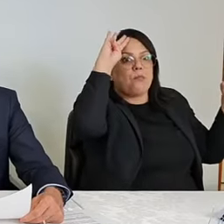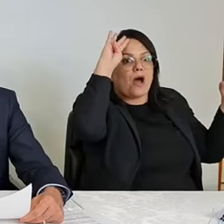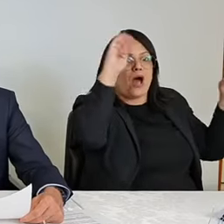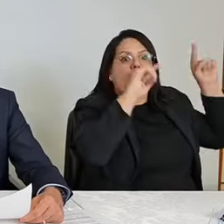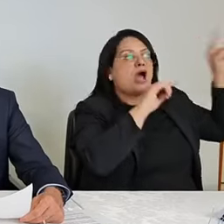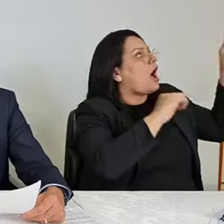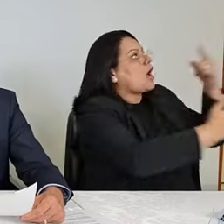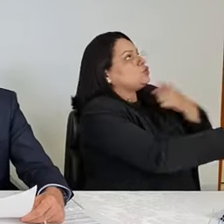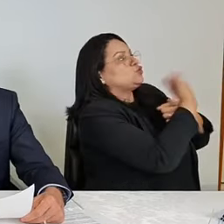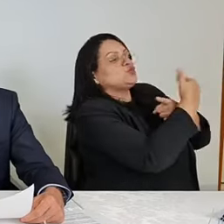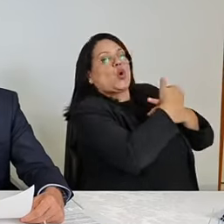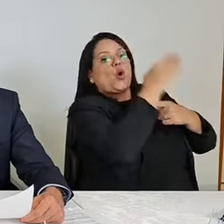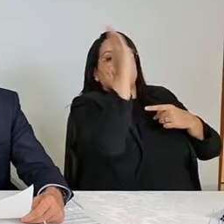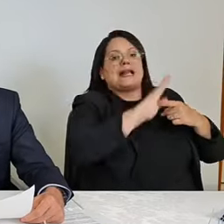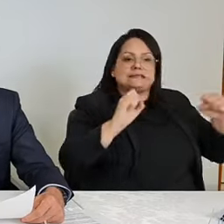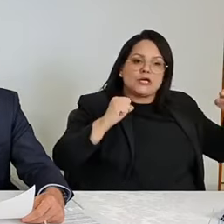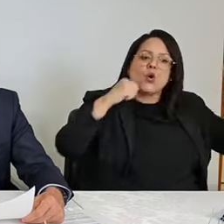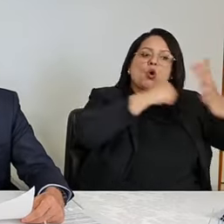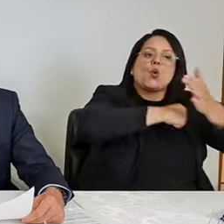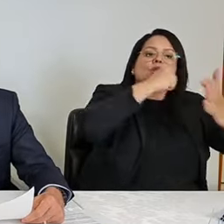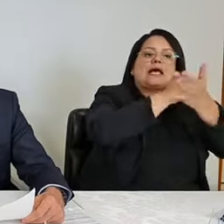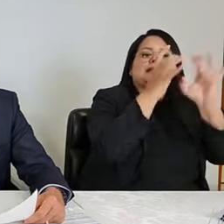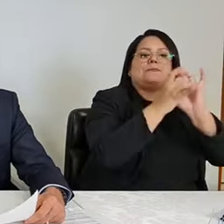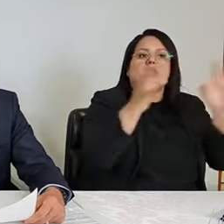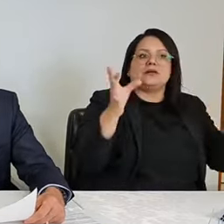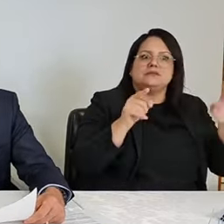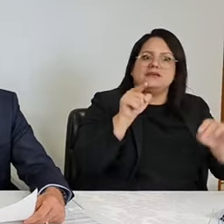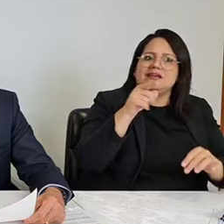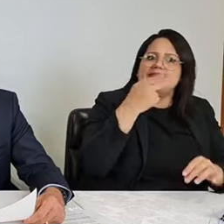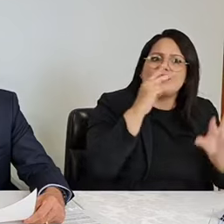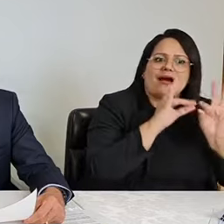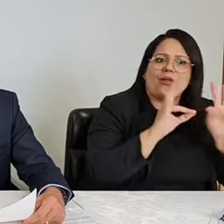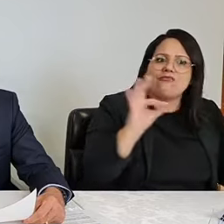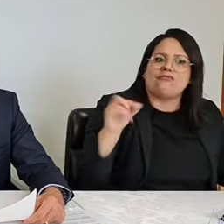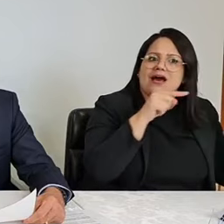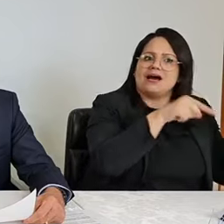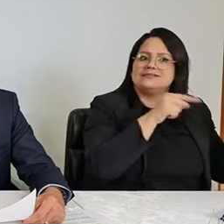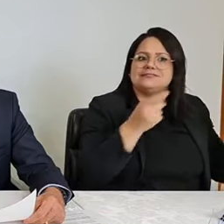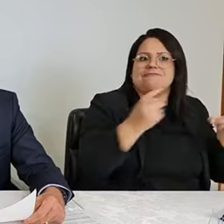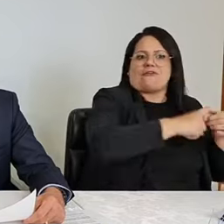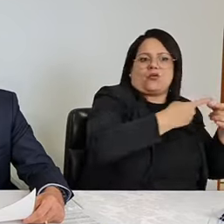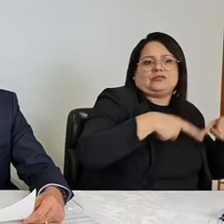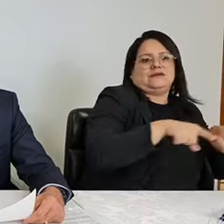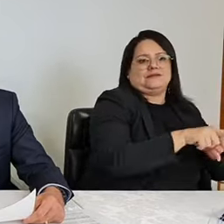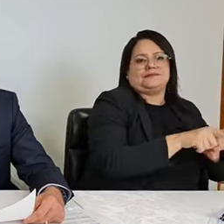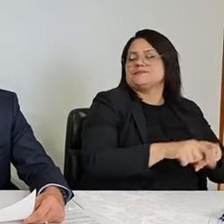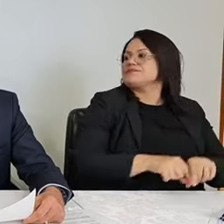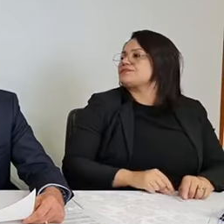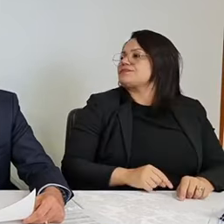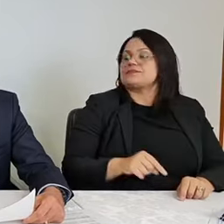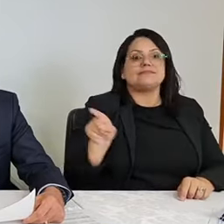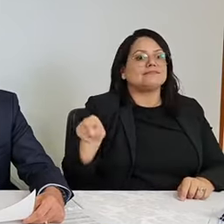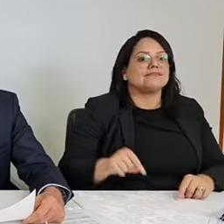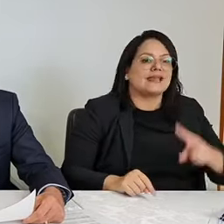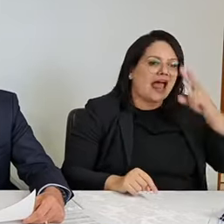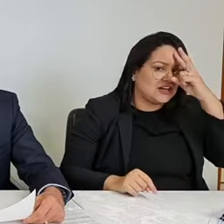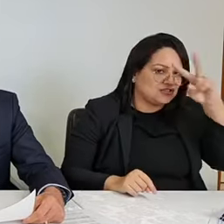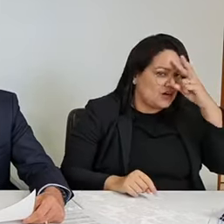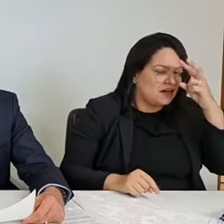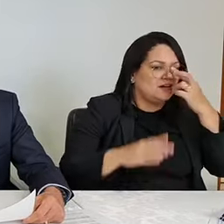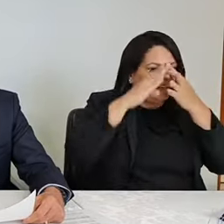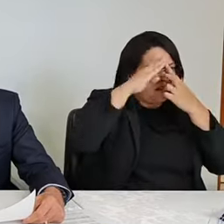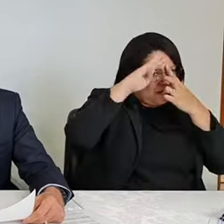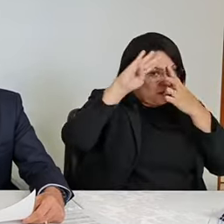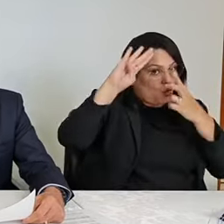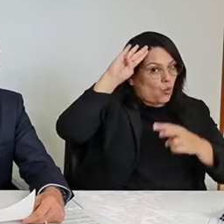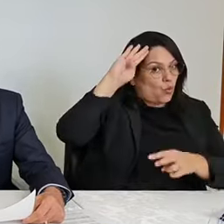por democracia. Palavras do Zé Dirceu aí. E aí, presidente, a história de Cuba, ela começou com uma estrada. Eu acho que era muito complicado fazer uma estrada